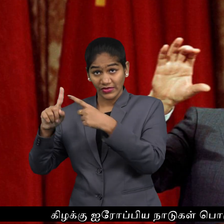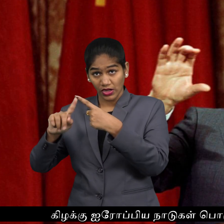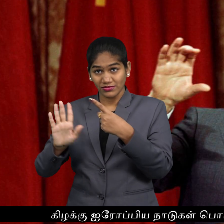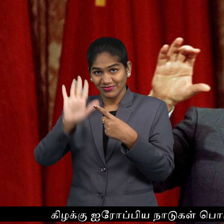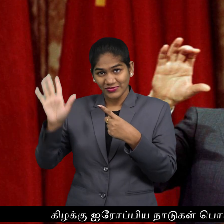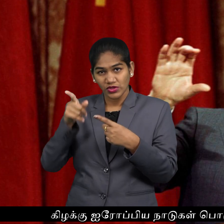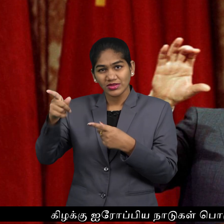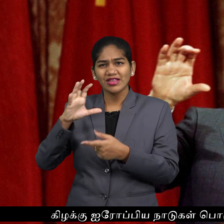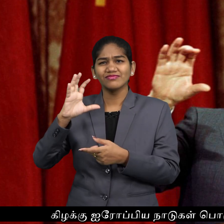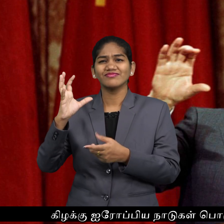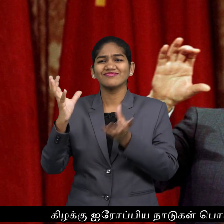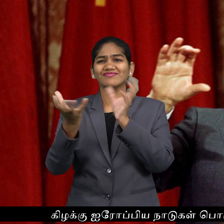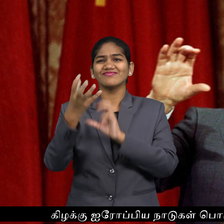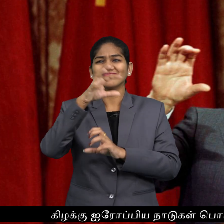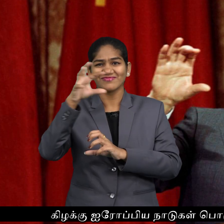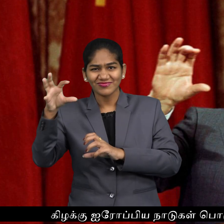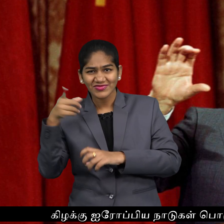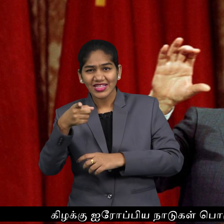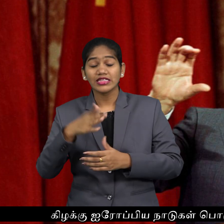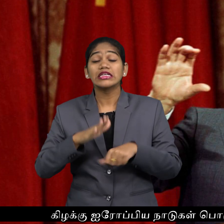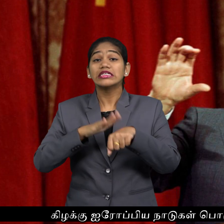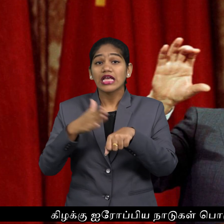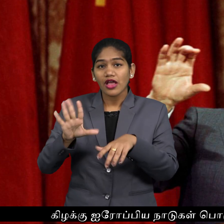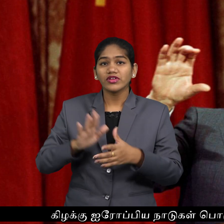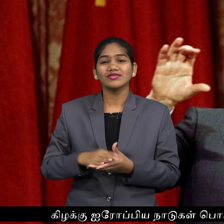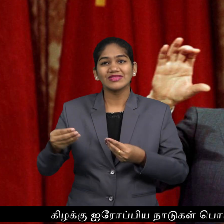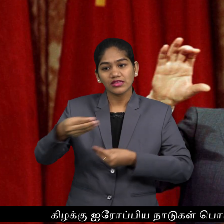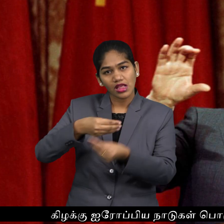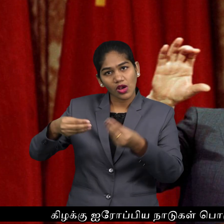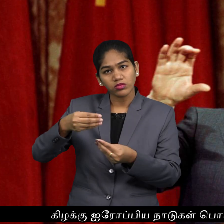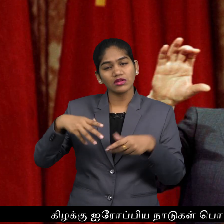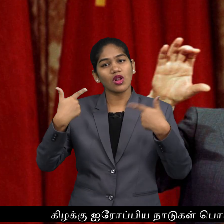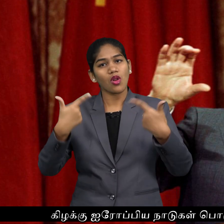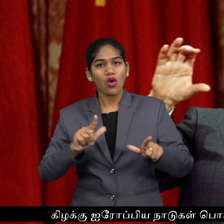கிழக்கு ஐரோப்பிய நாடுகள் பொருளாதார நெருக்கடிகளை சந்தித்தன.